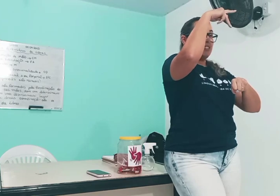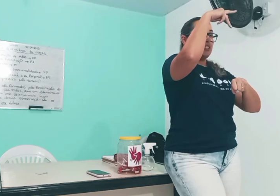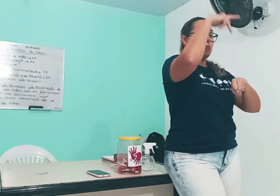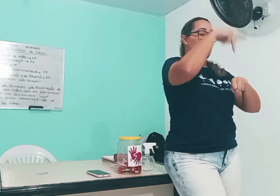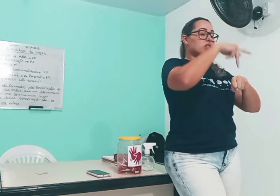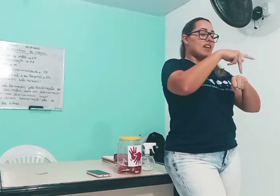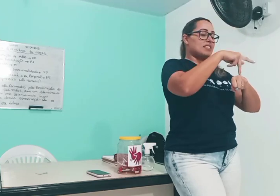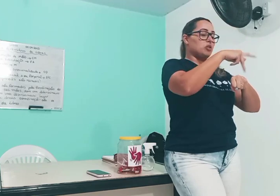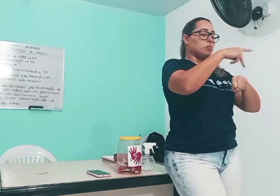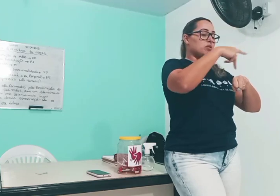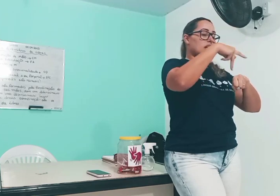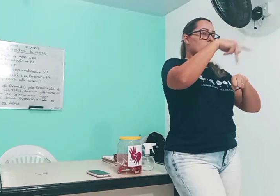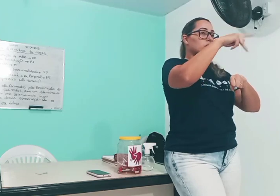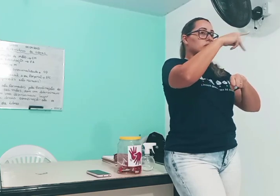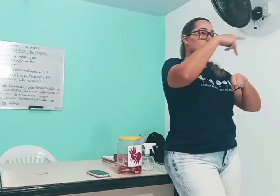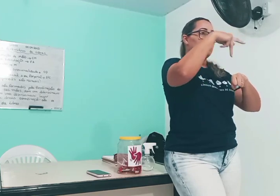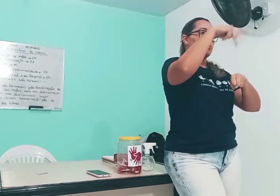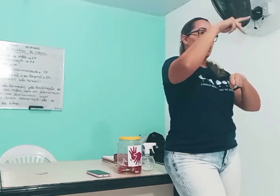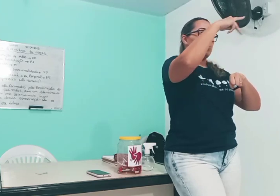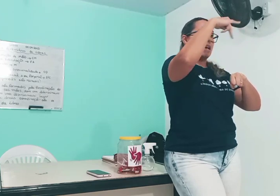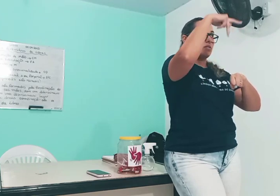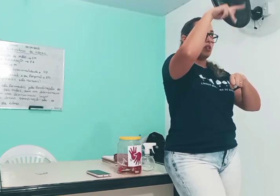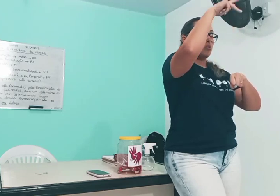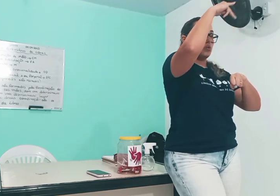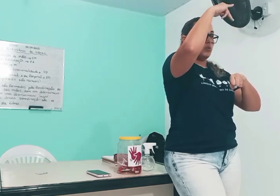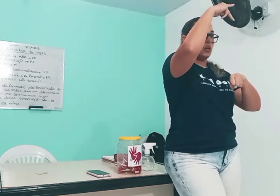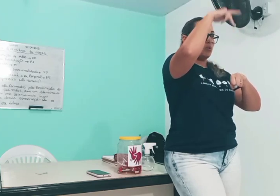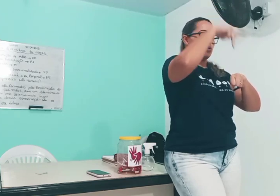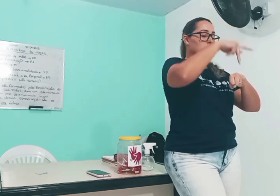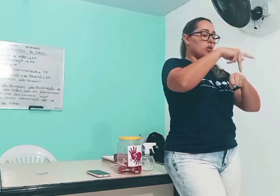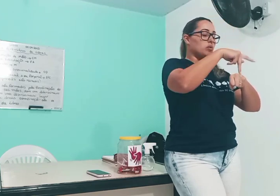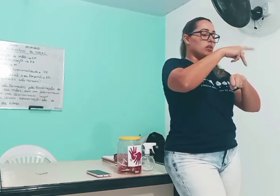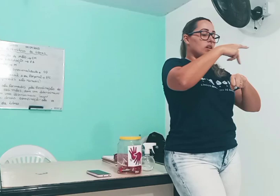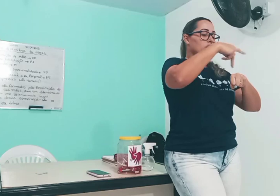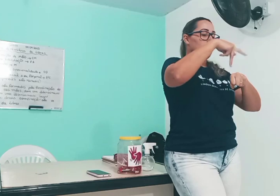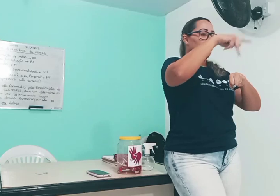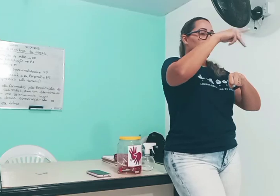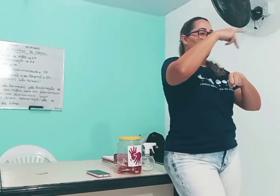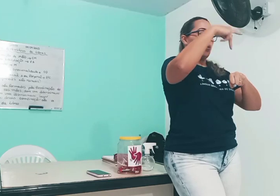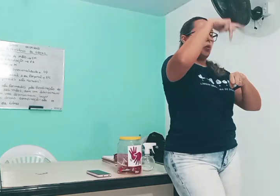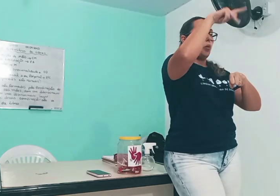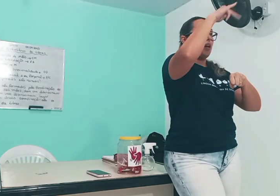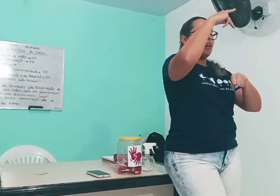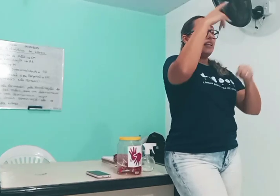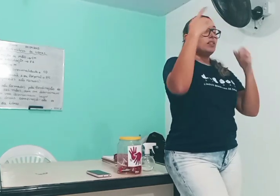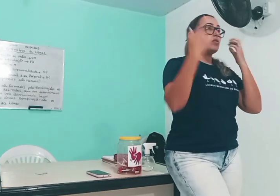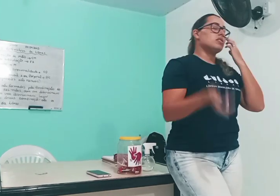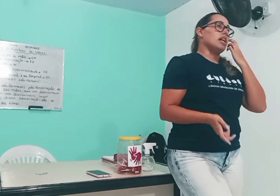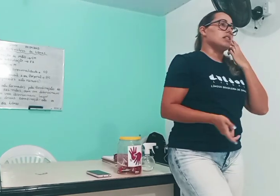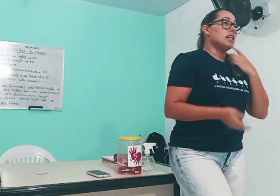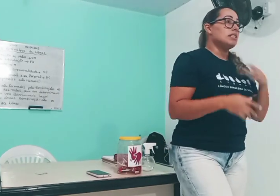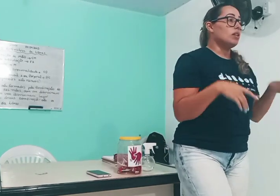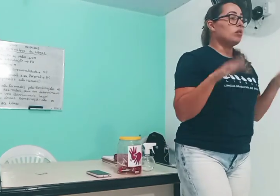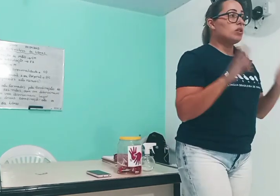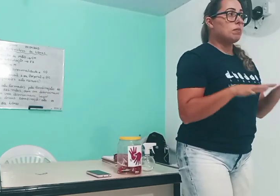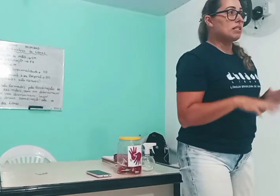Tipo como se estivesse indo para o céu, né? Porque a Páscoa de Jesus não ressuscitou. Então, ou seja, se eu não especificar